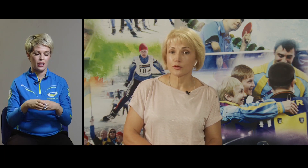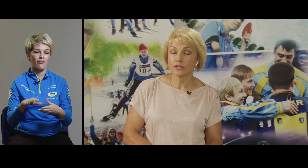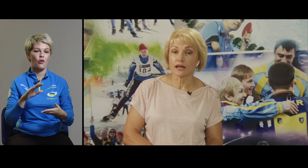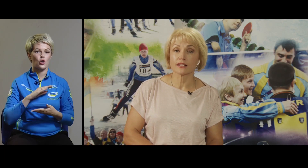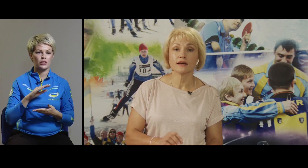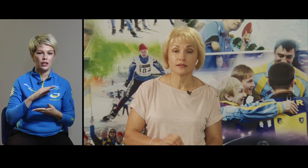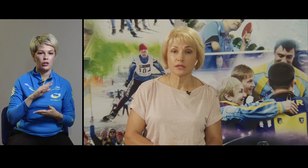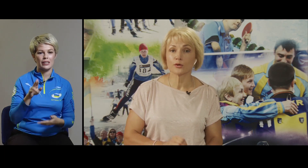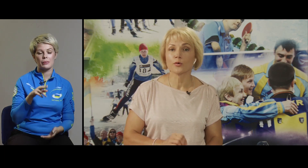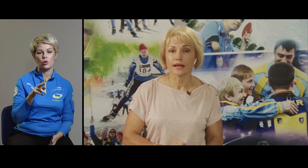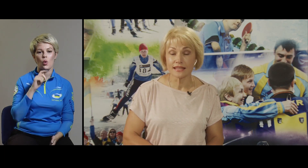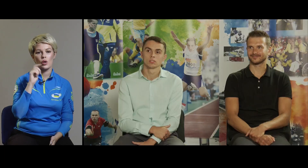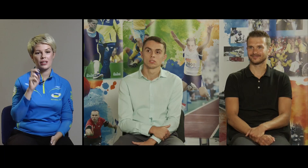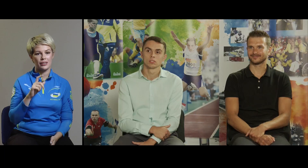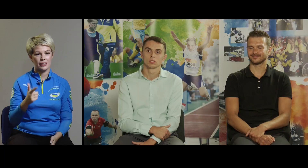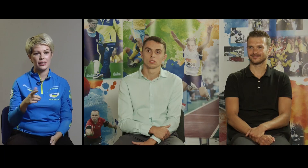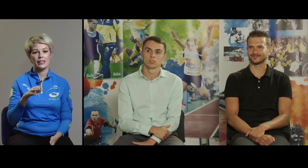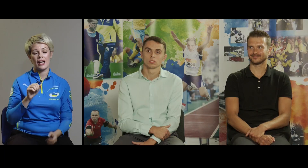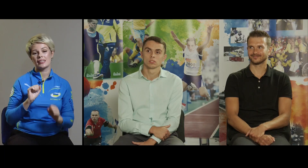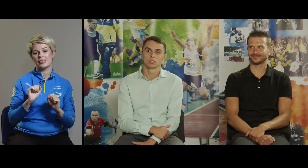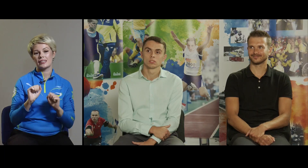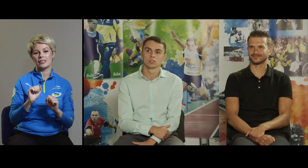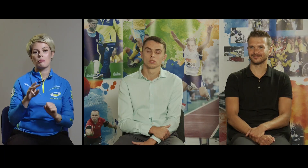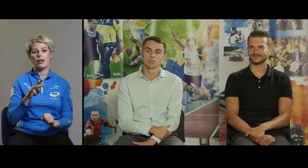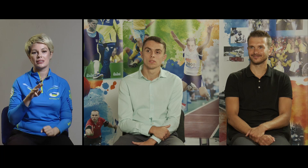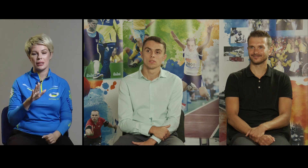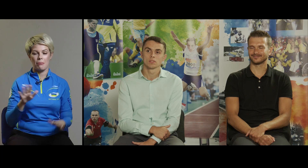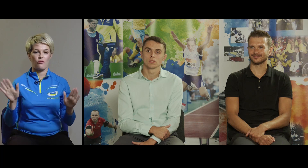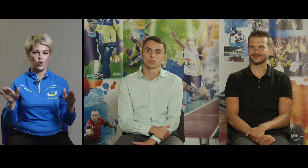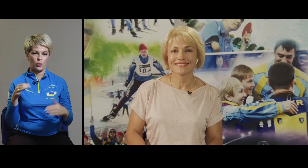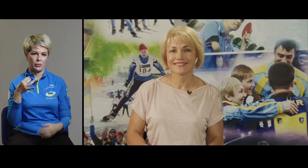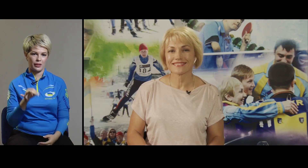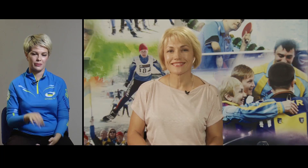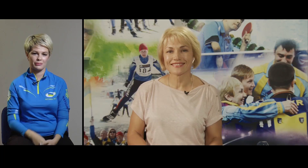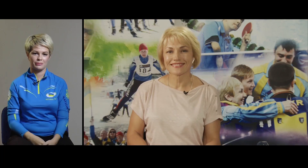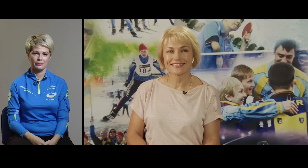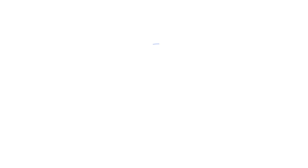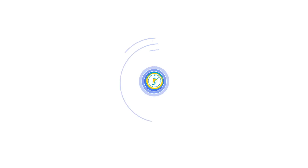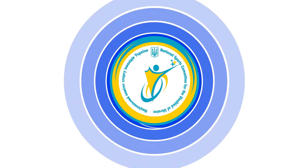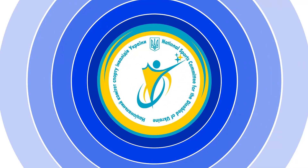воротар Дмитро Українець та захисник Максим Воробей.